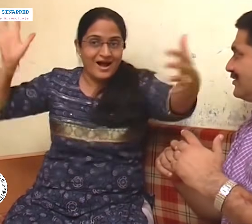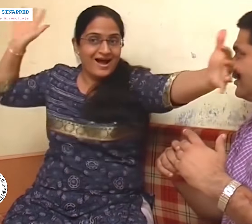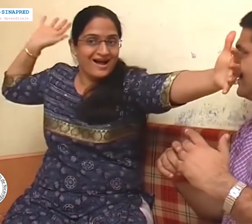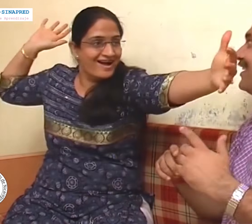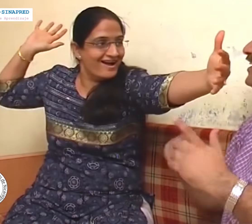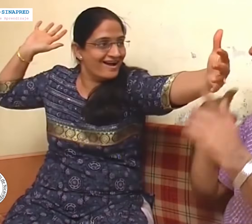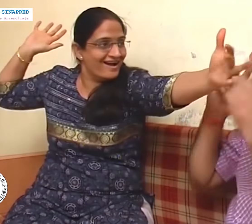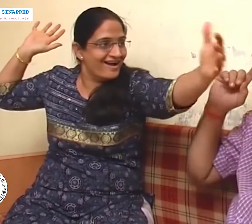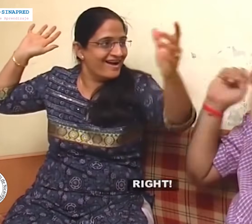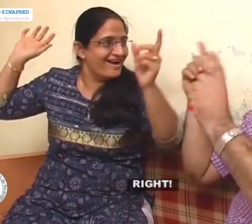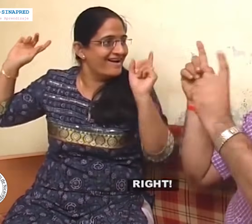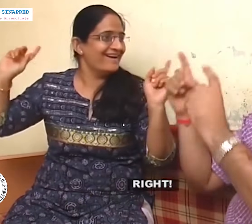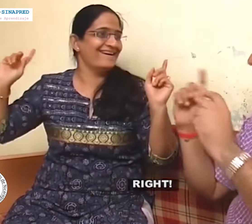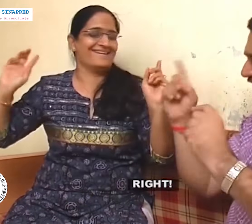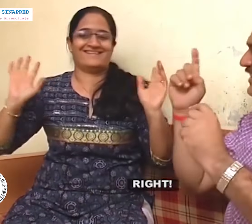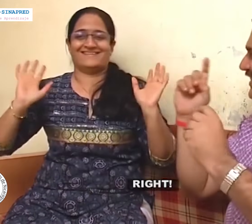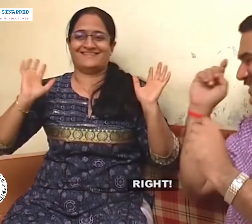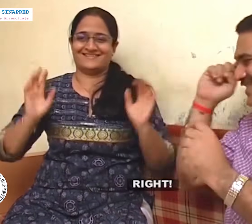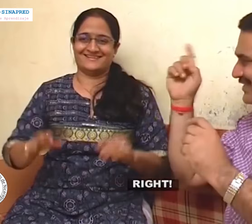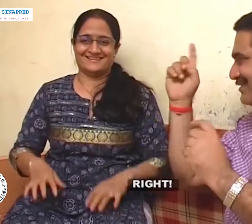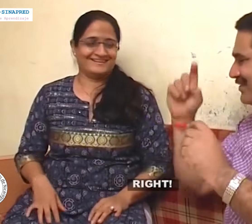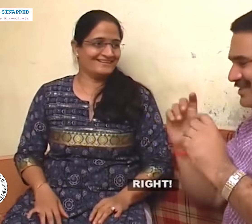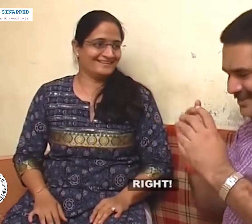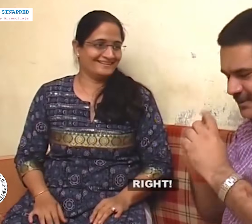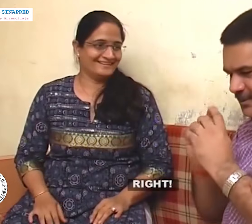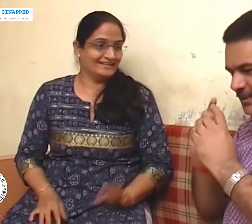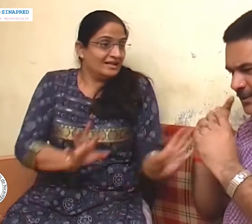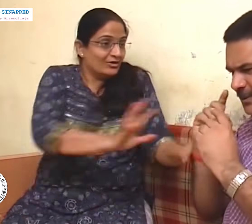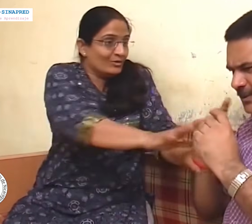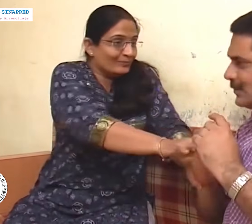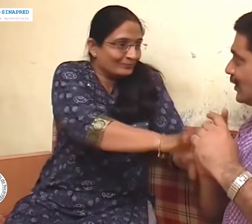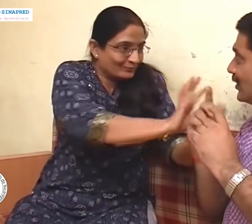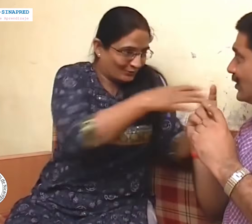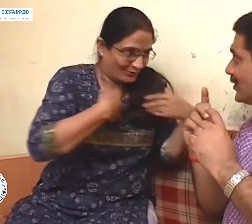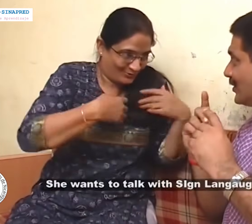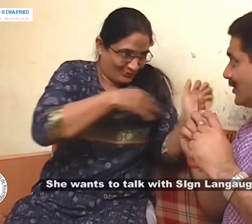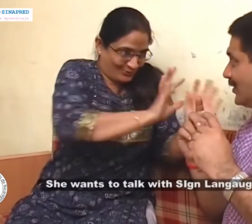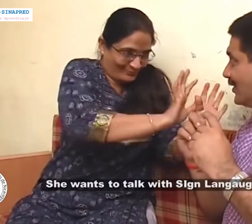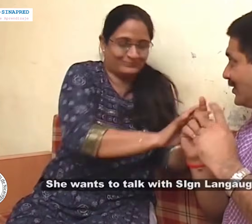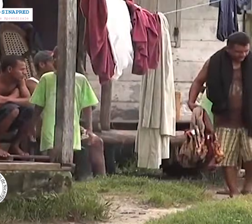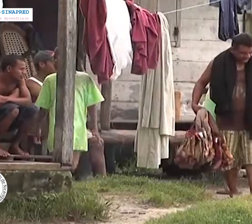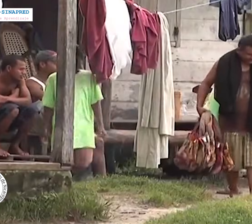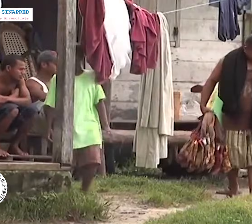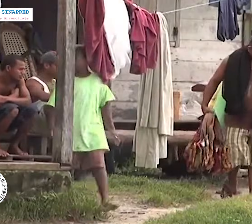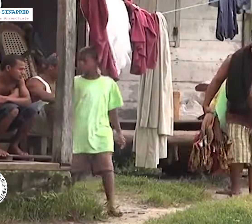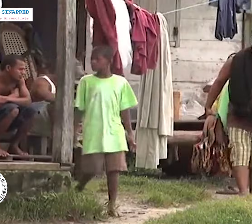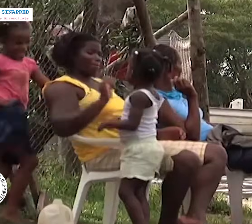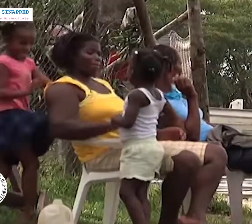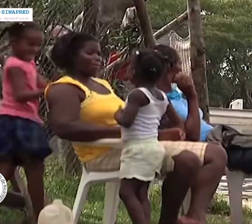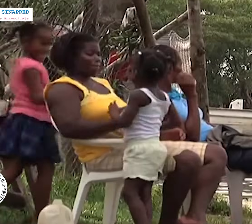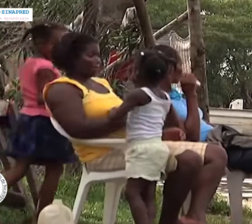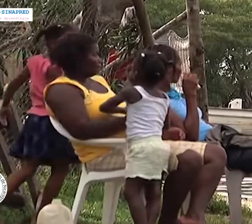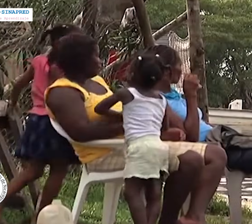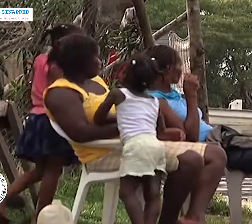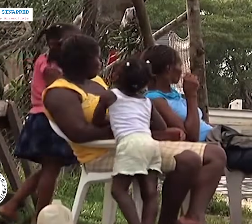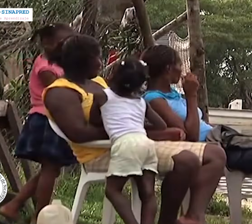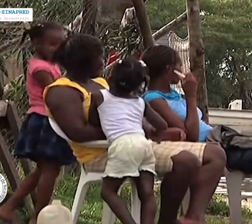la formación de una lengua nueva sin una comunidad de hablantes adultos nativos. Los crioles habituales se